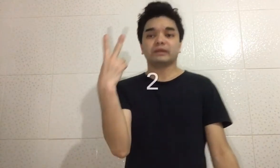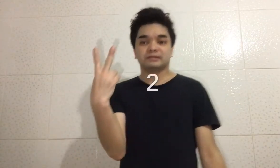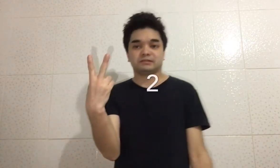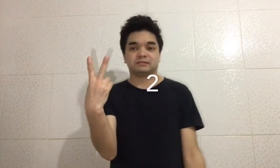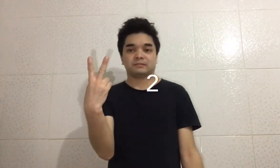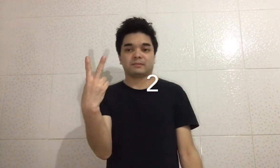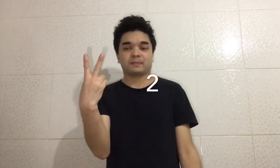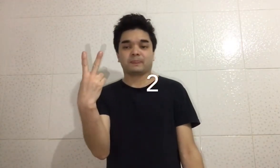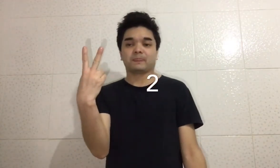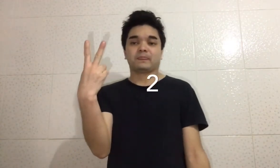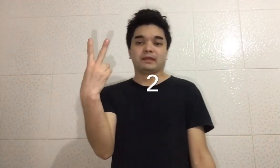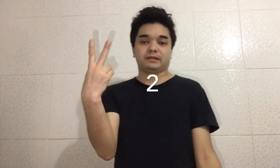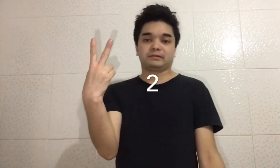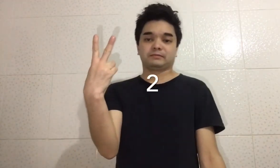2,